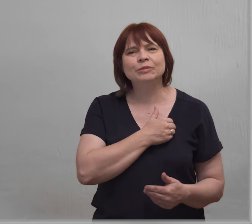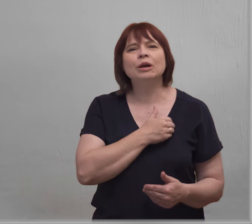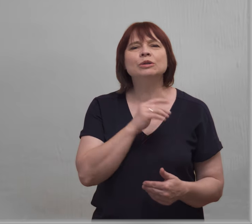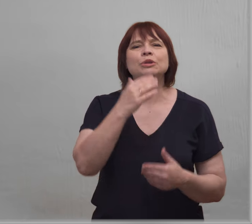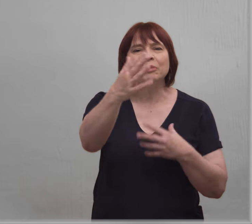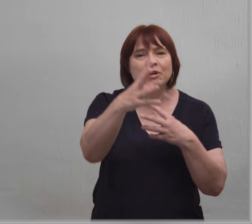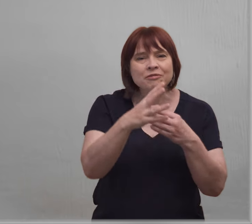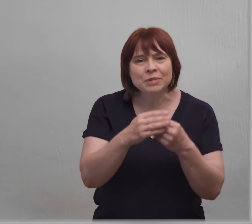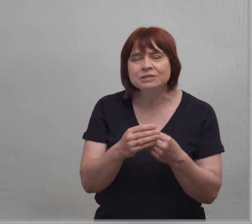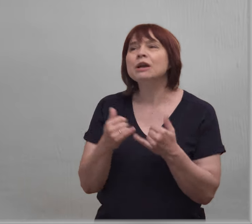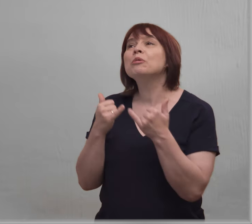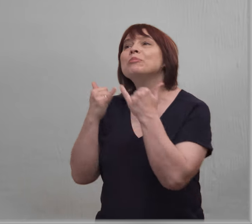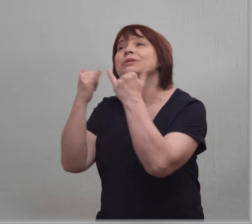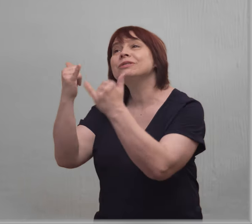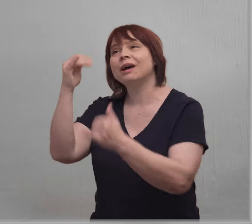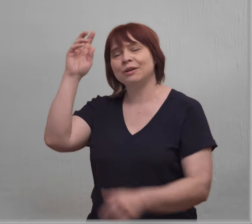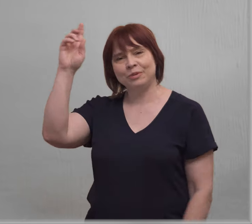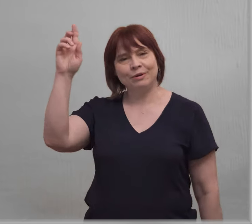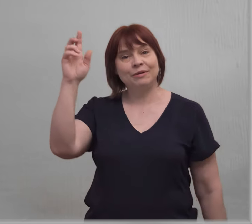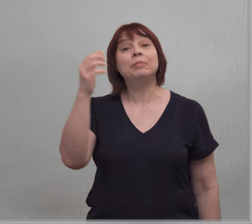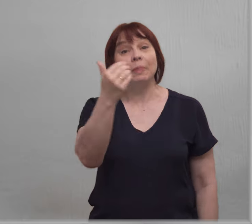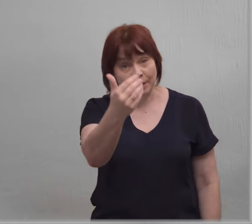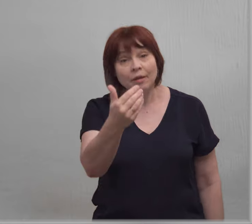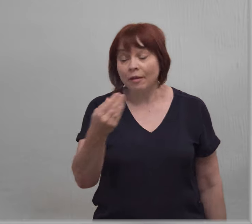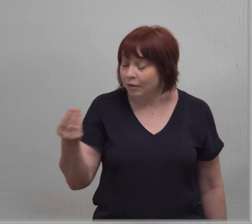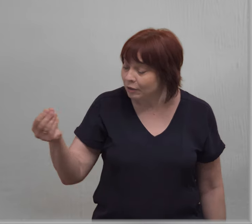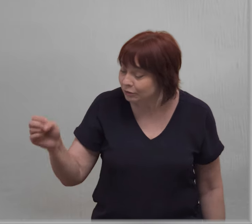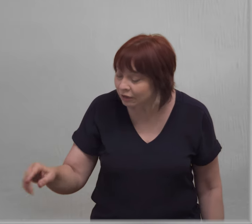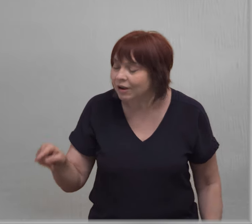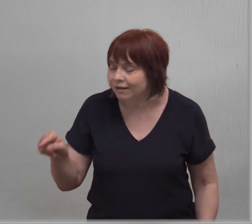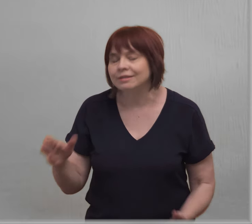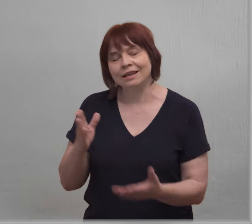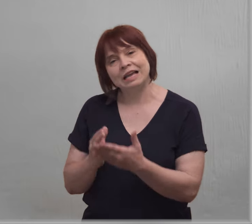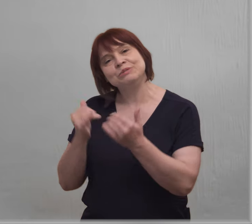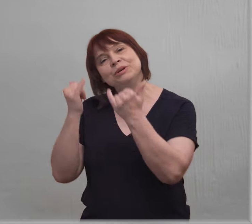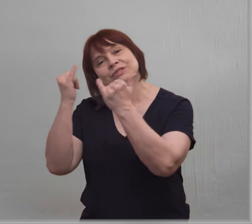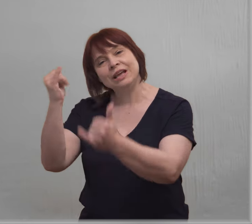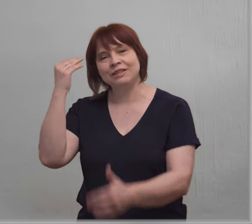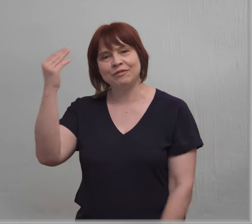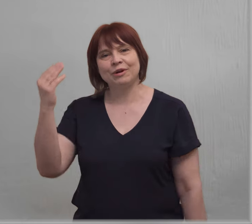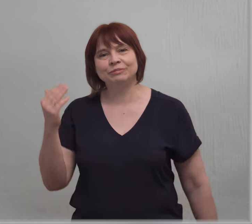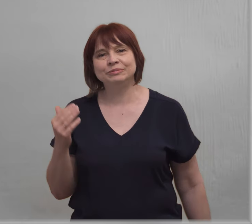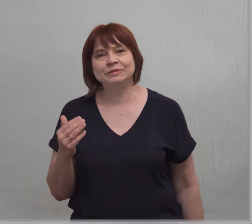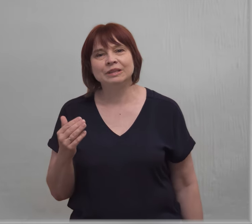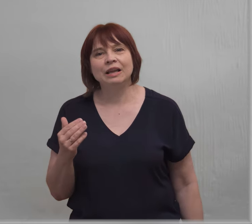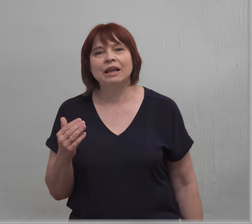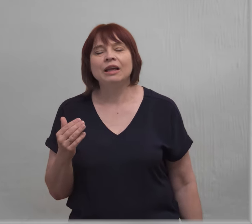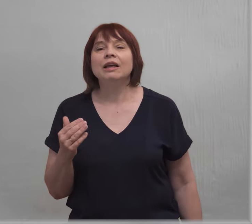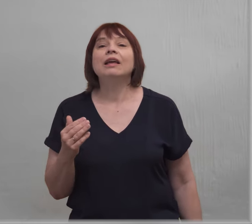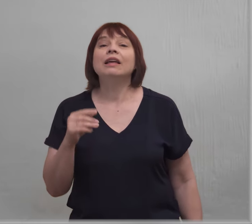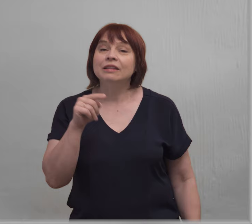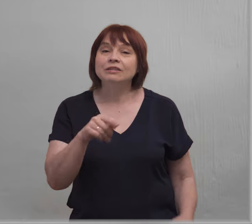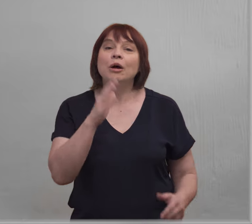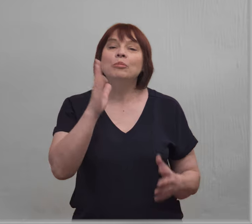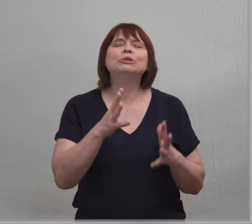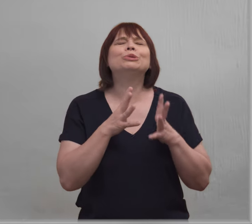почтение Богу, почтение к тому, что мы сегодня делаем для Господа, оно просто в наших жизнях было еще